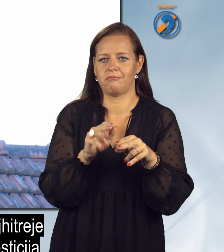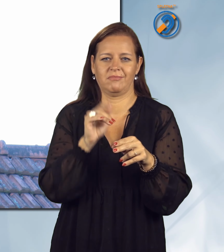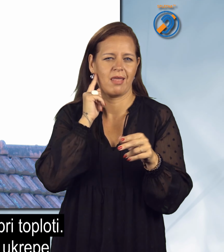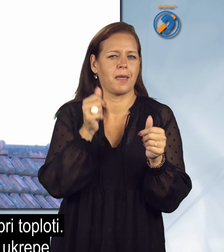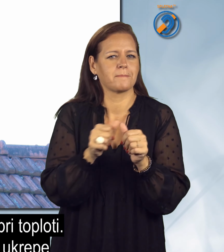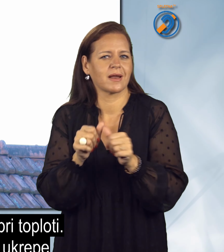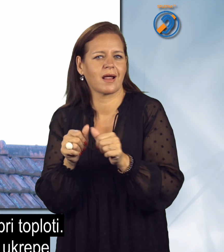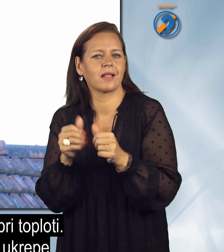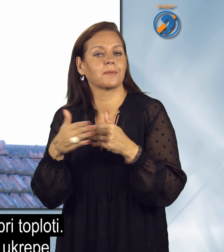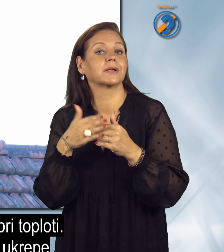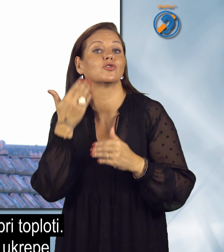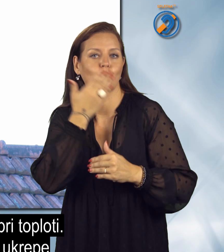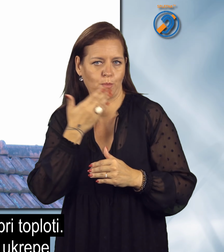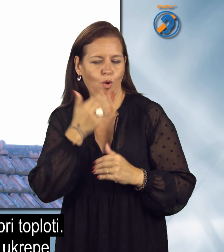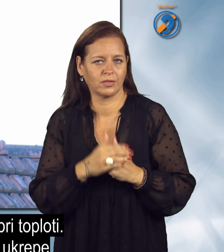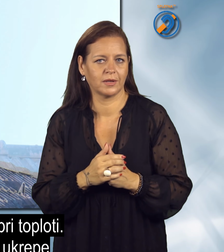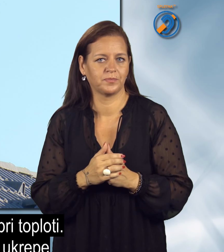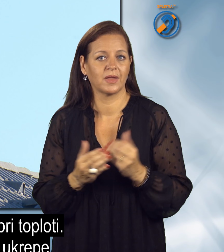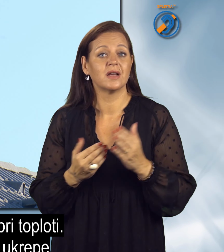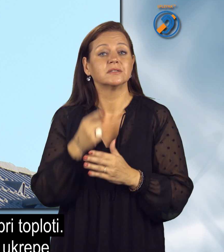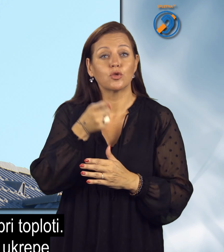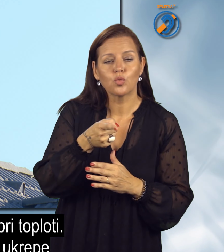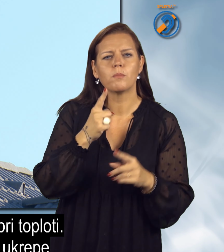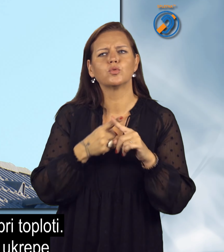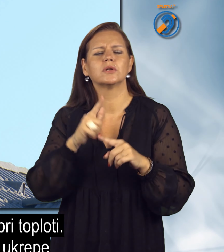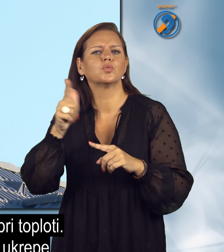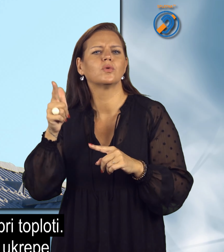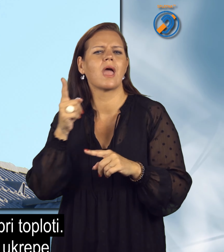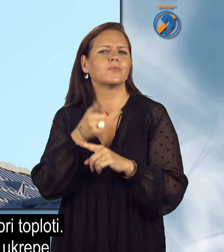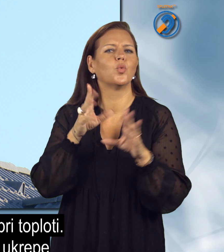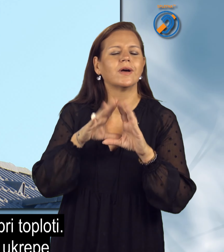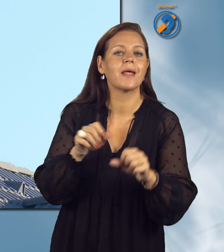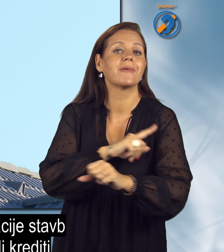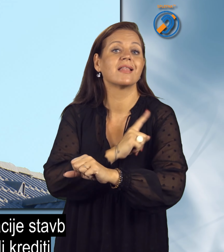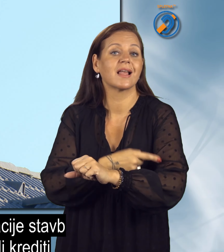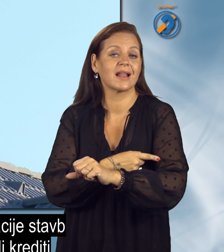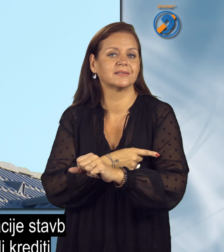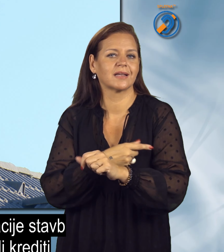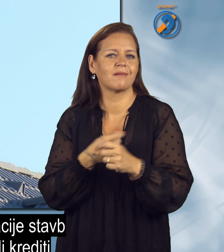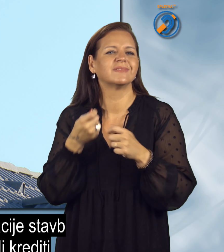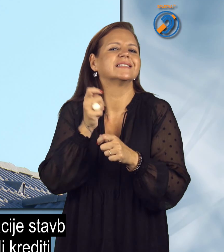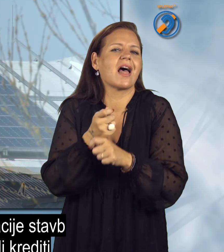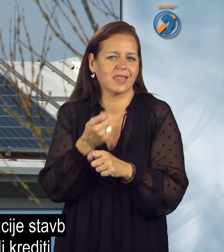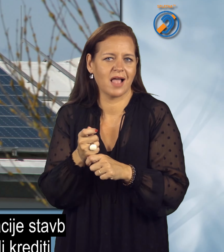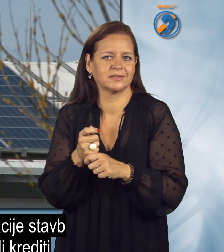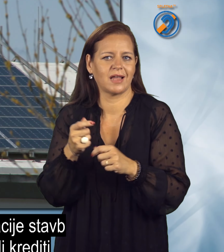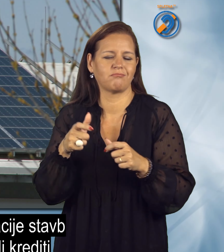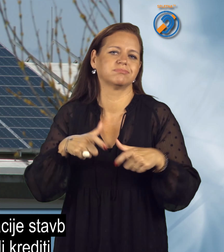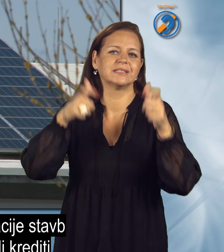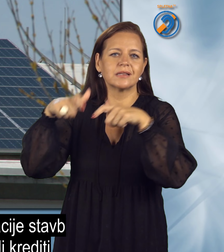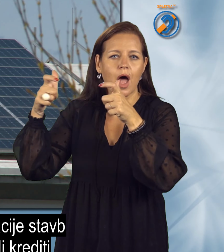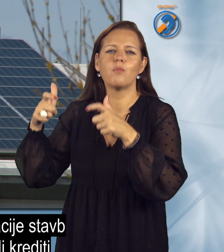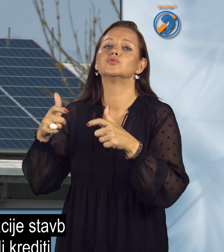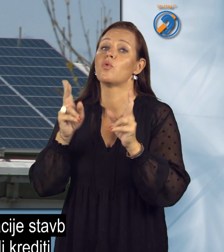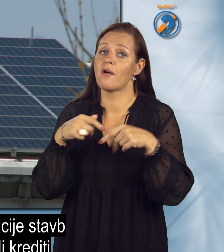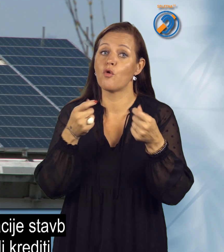investicija skozi prihranke pri toploti. Za to in druge ukrepe energetske sanacije stavb so na